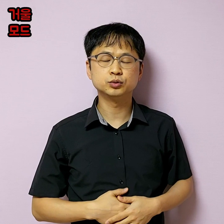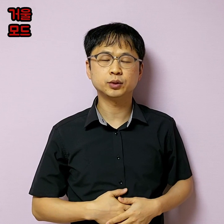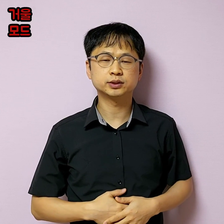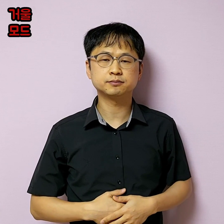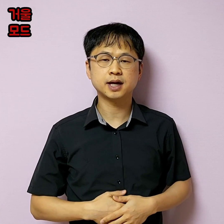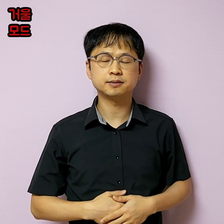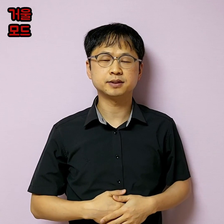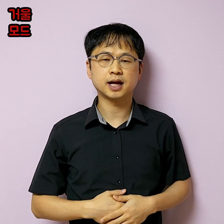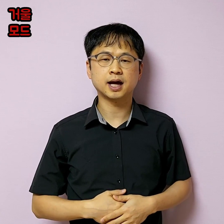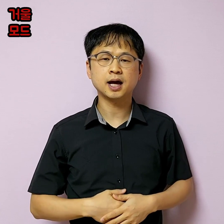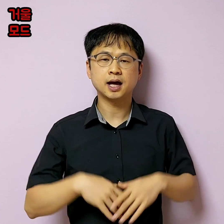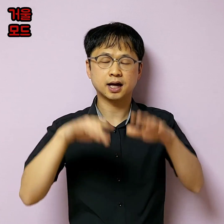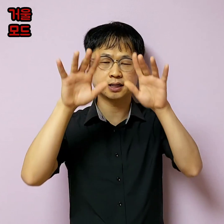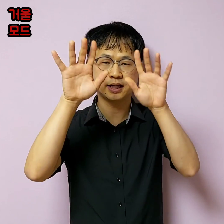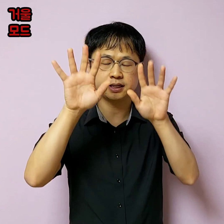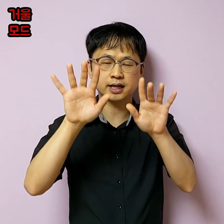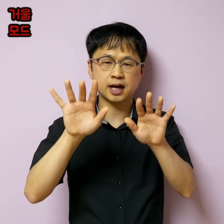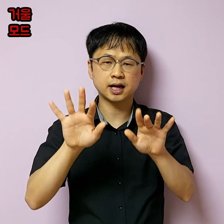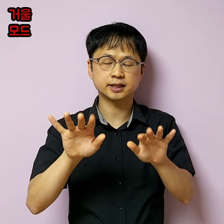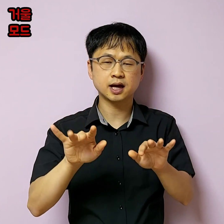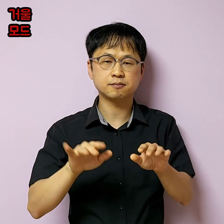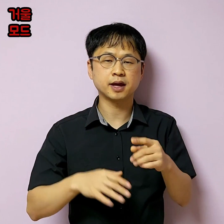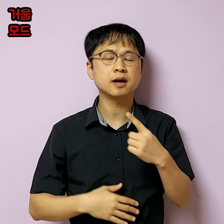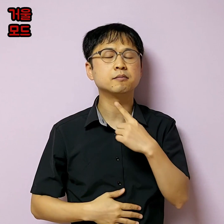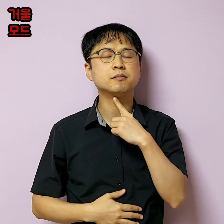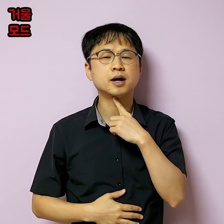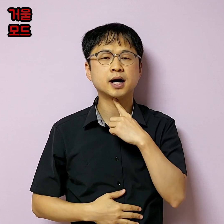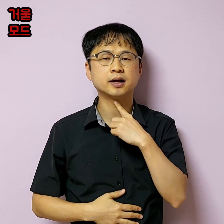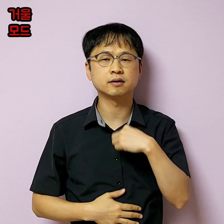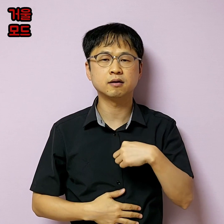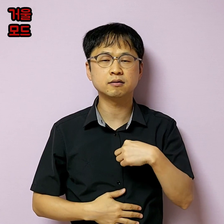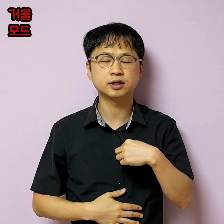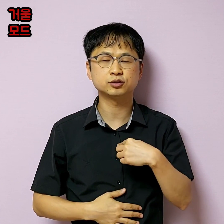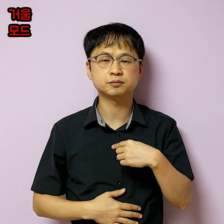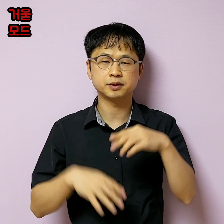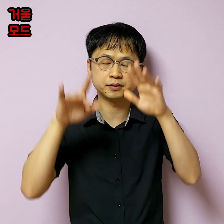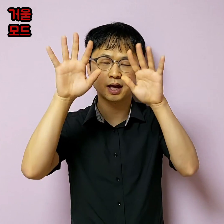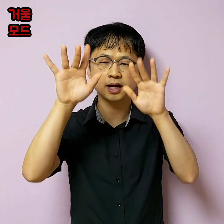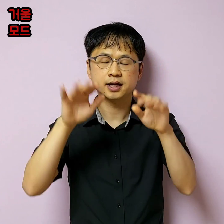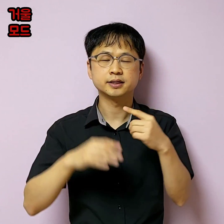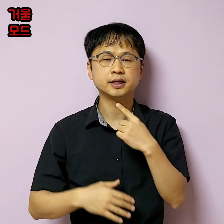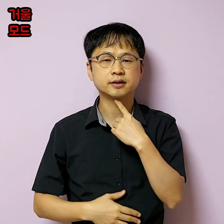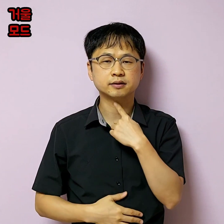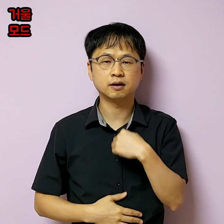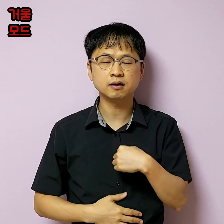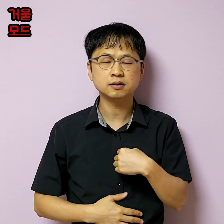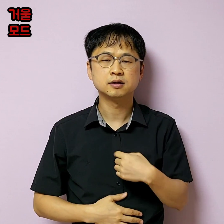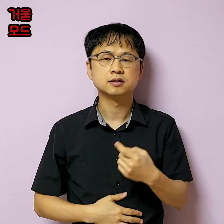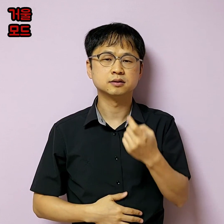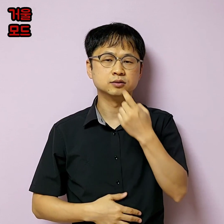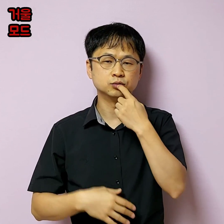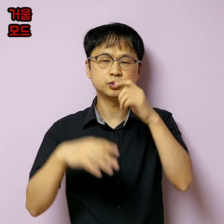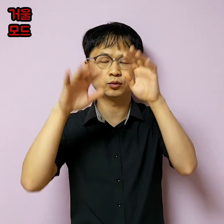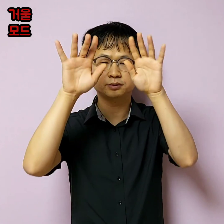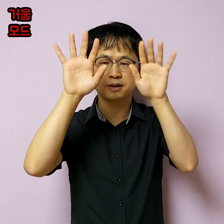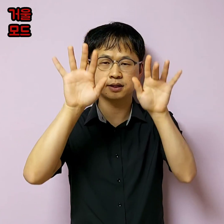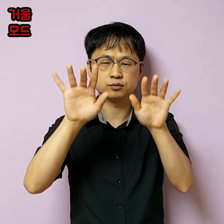눈이 오지만입니다. 아까 내리다 한 다음에 뭐뭐 하던 해주시면 됩니다. 내렸던 그 눈이 오지만,